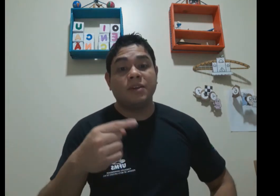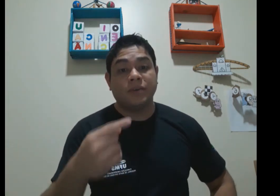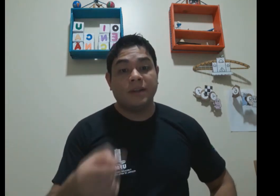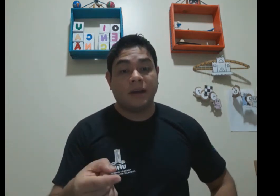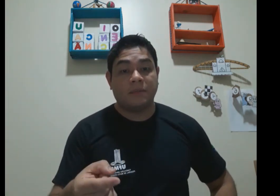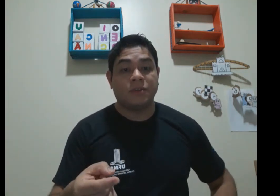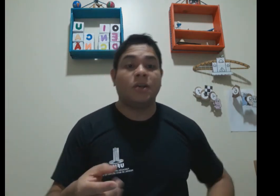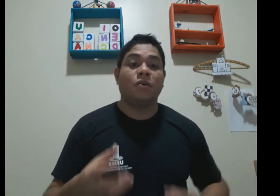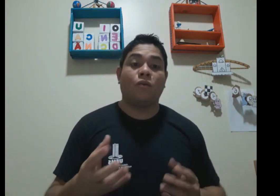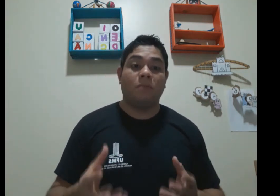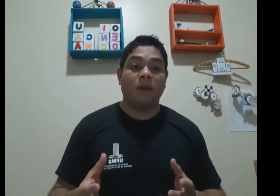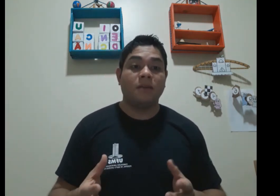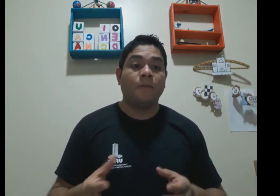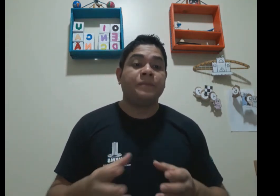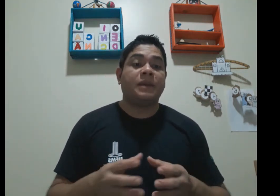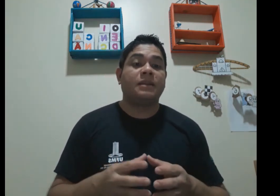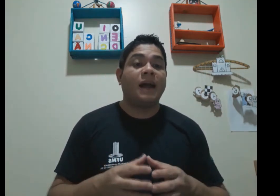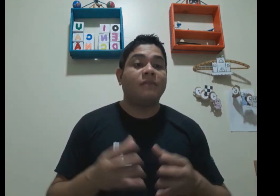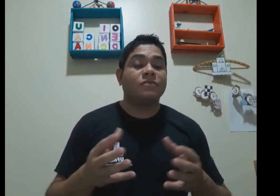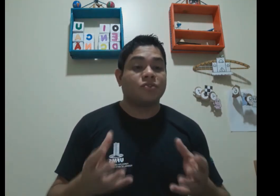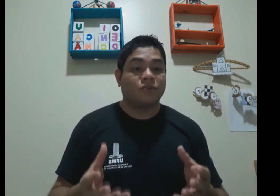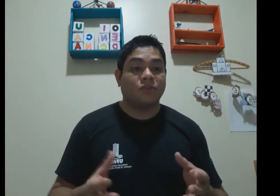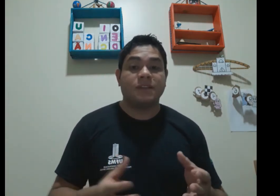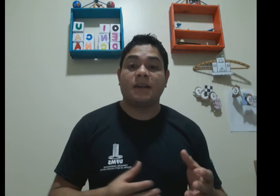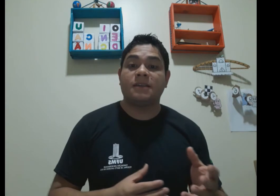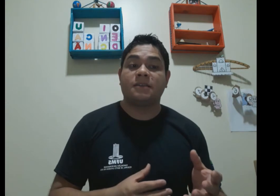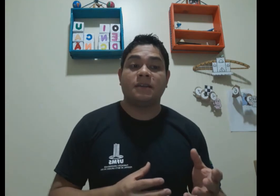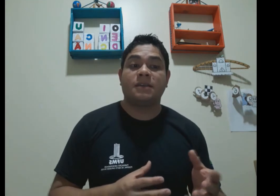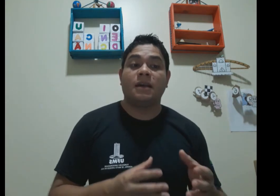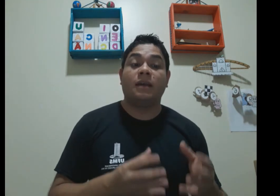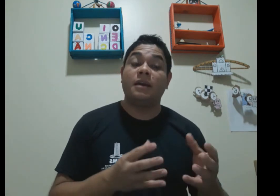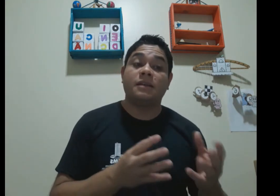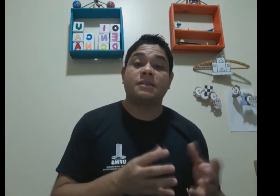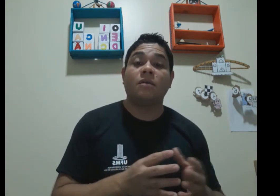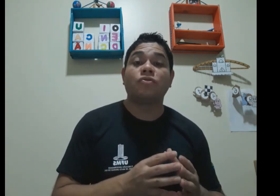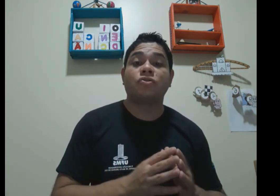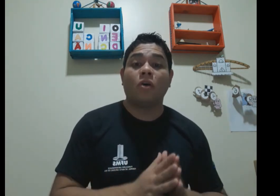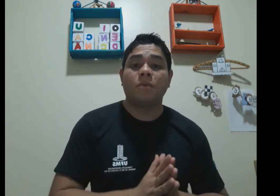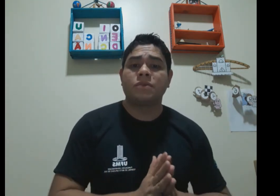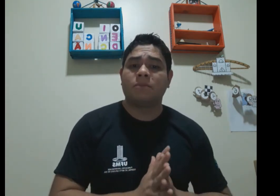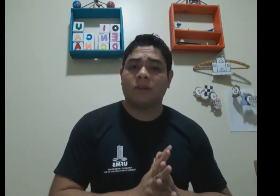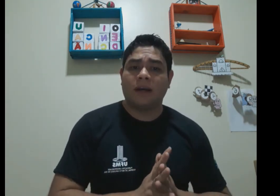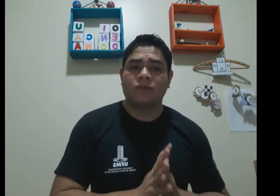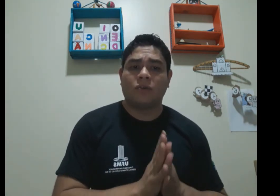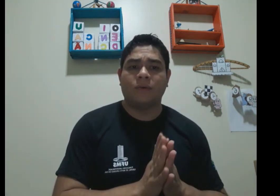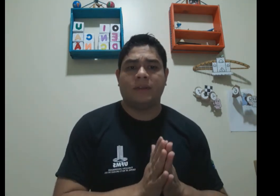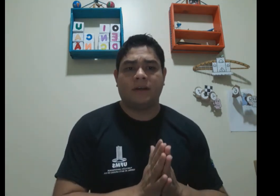ao intérprete, comentam e travam discussões em relação aos tópicos abordados com o intérprete